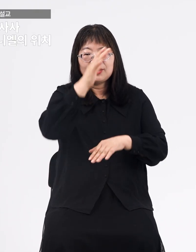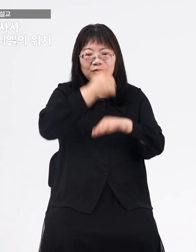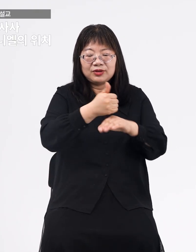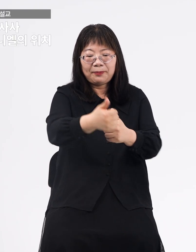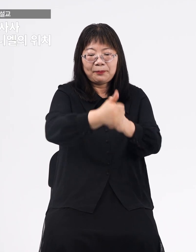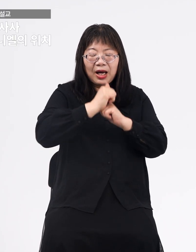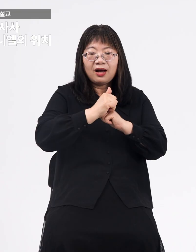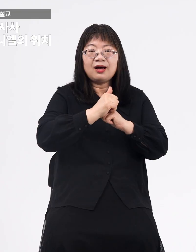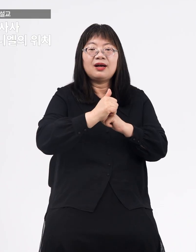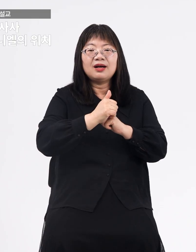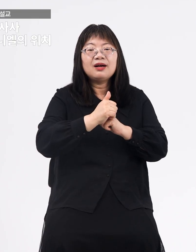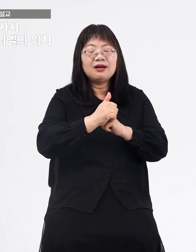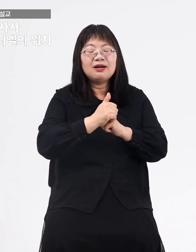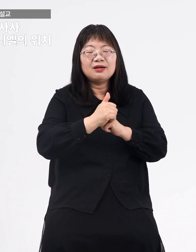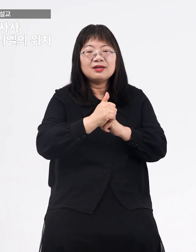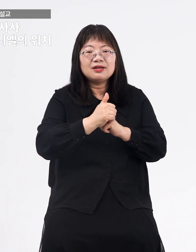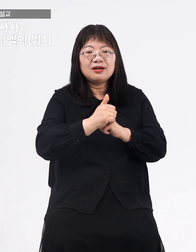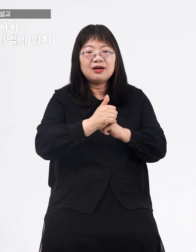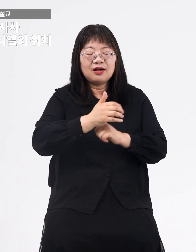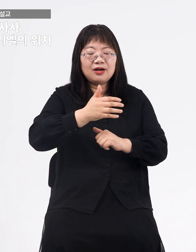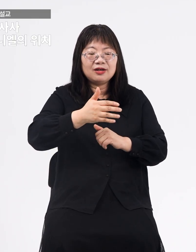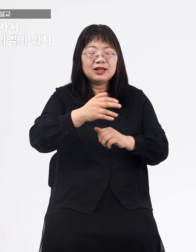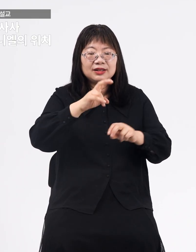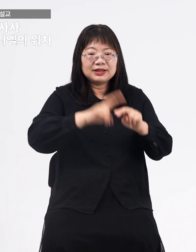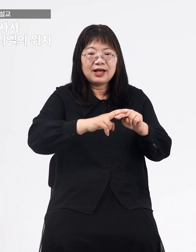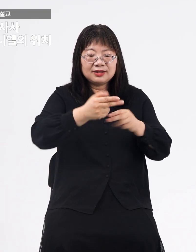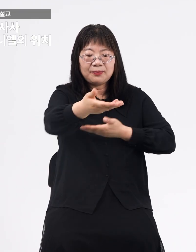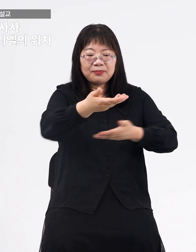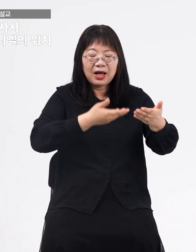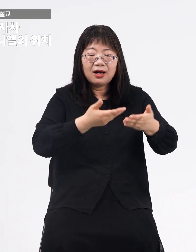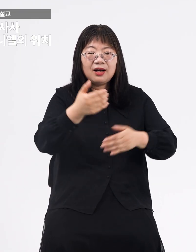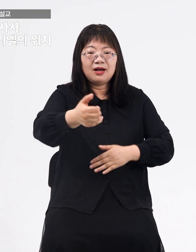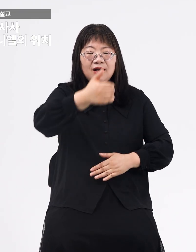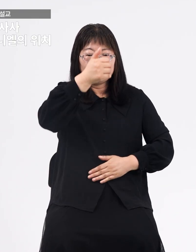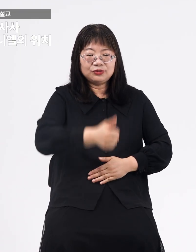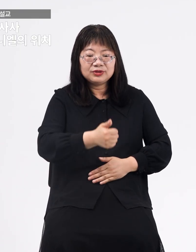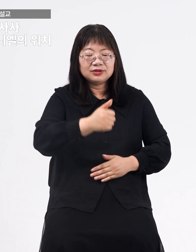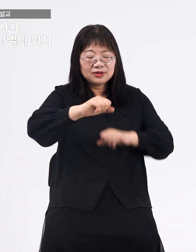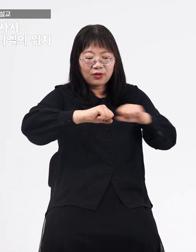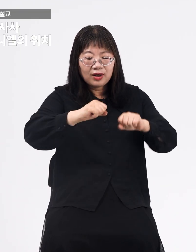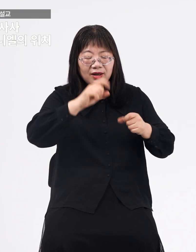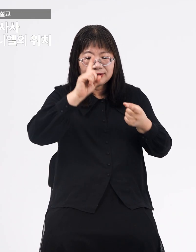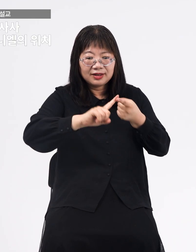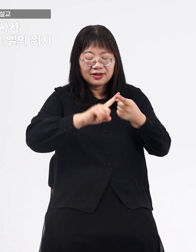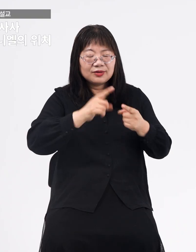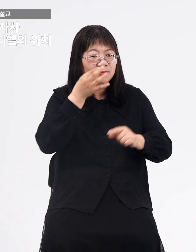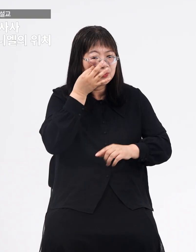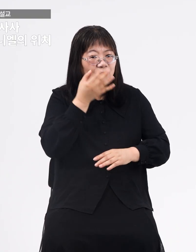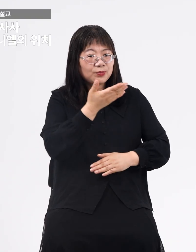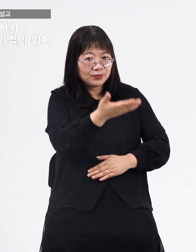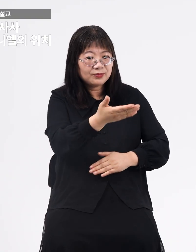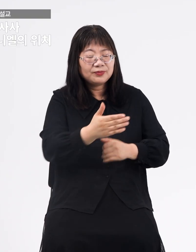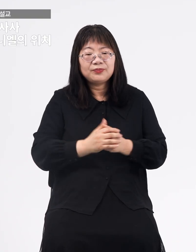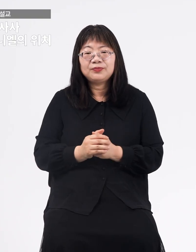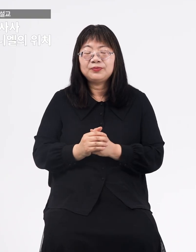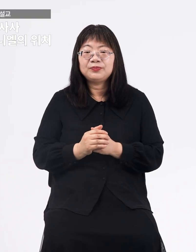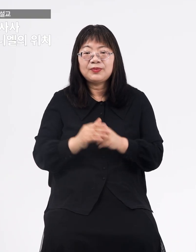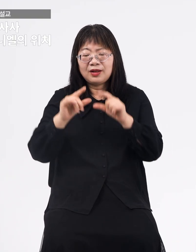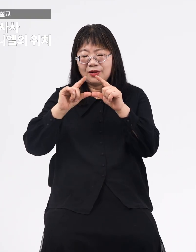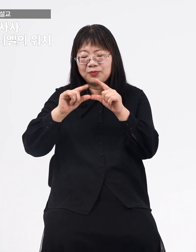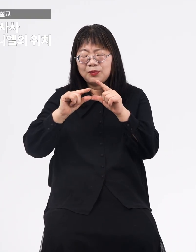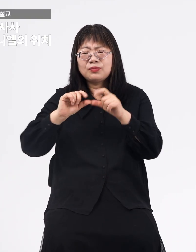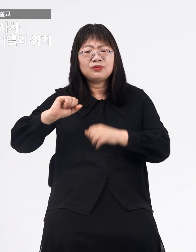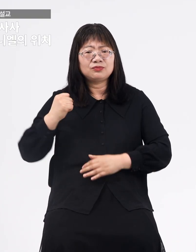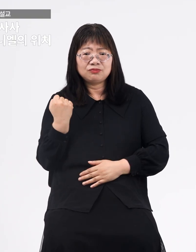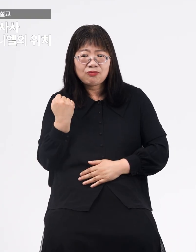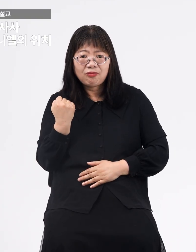이걸 오늘 성경이 드러내고 대조시키고 있는 겁니다. 그래서 여러분, 부분적인